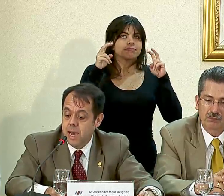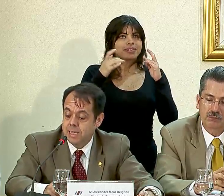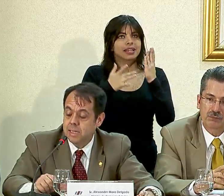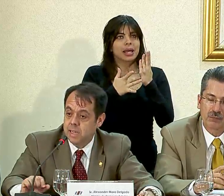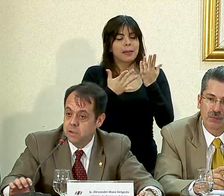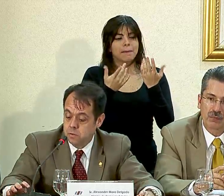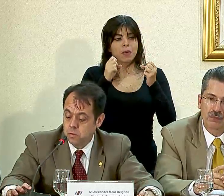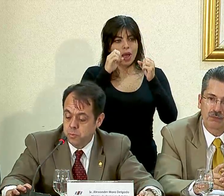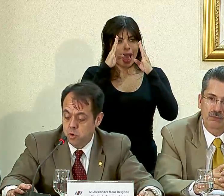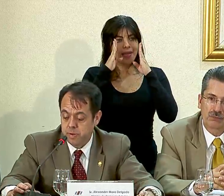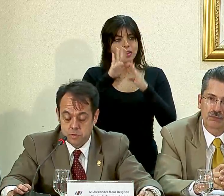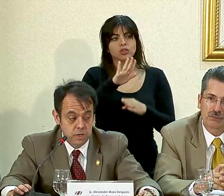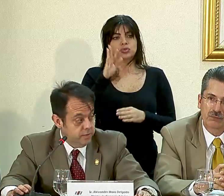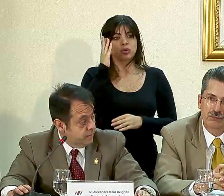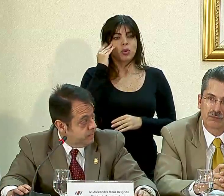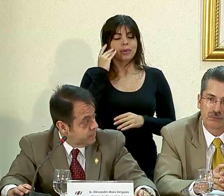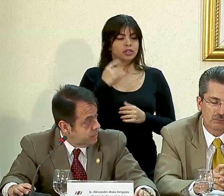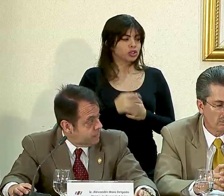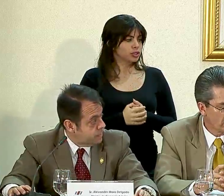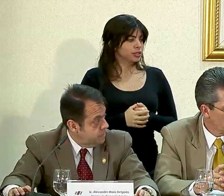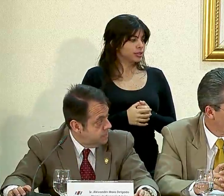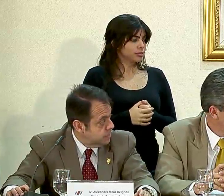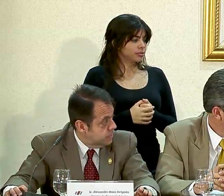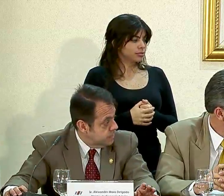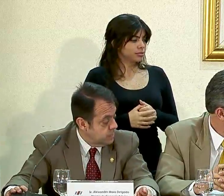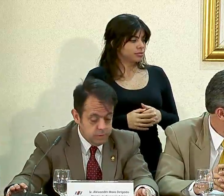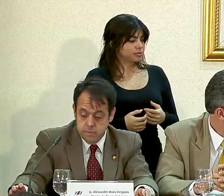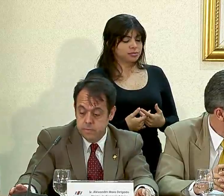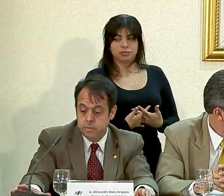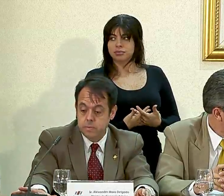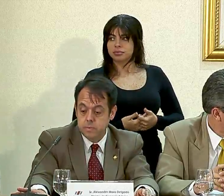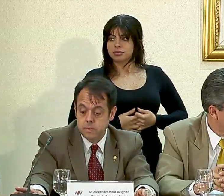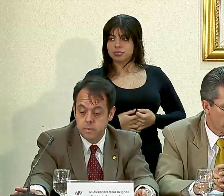técnicamente atender sus preocupaciones.